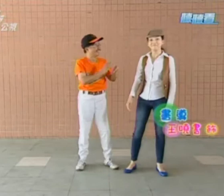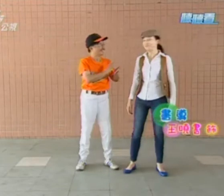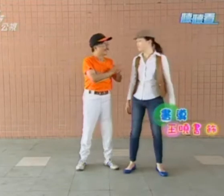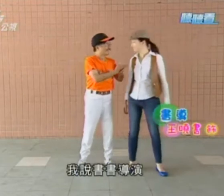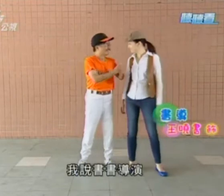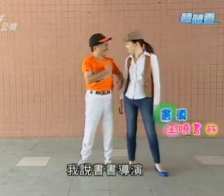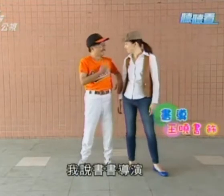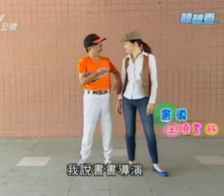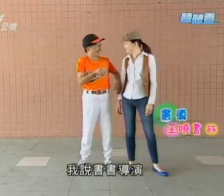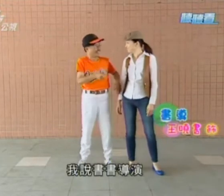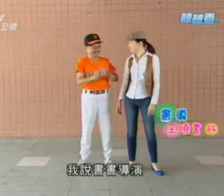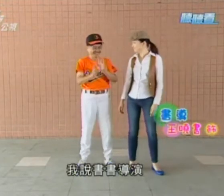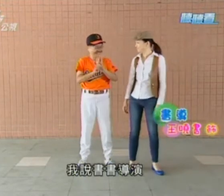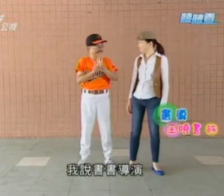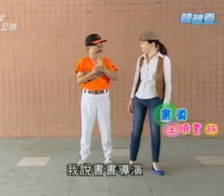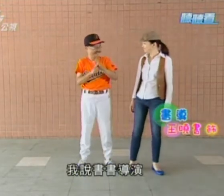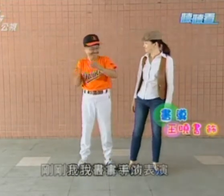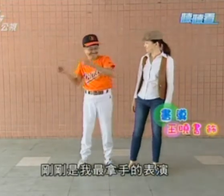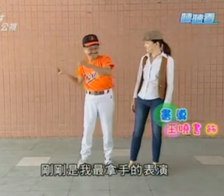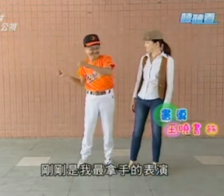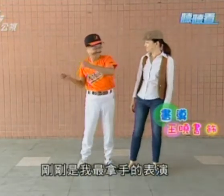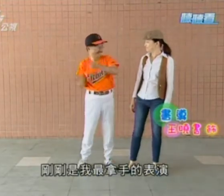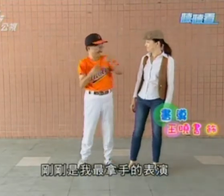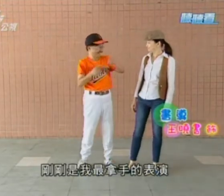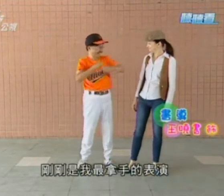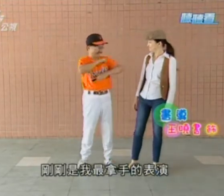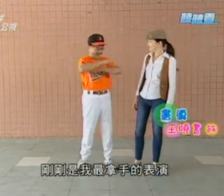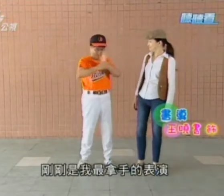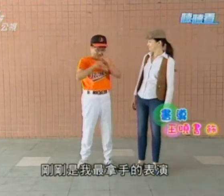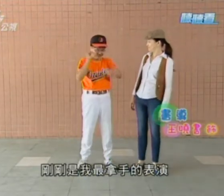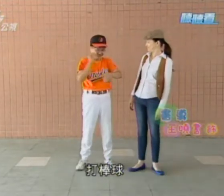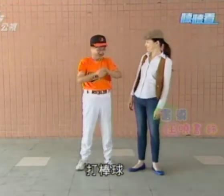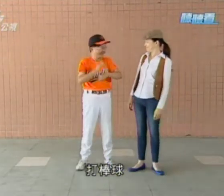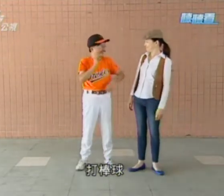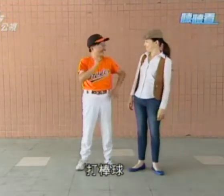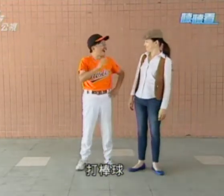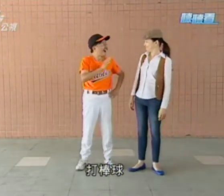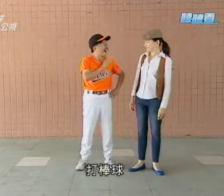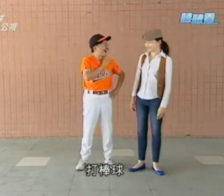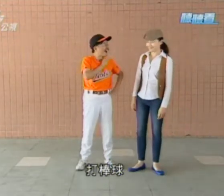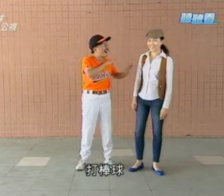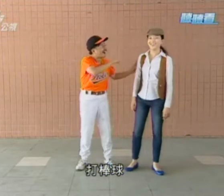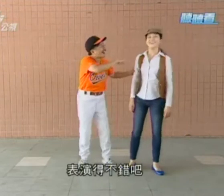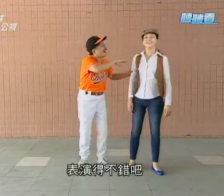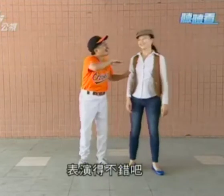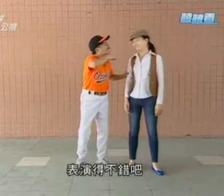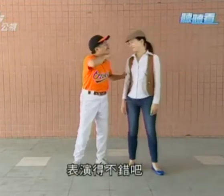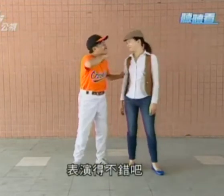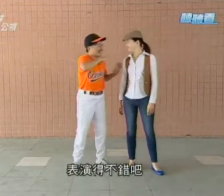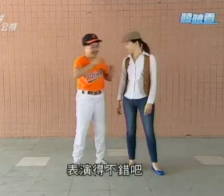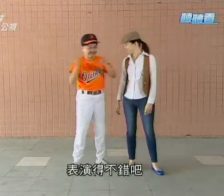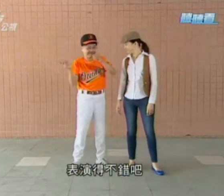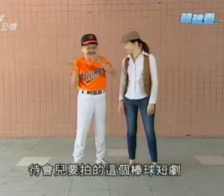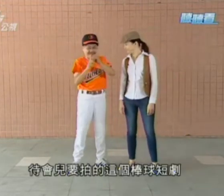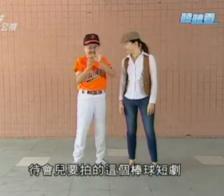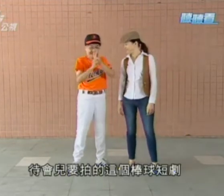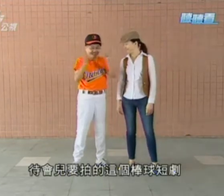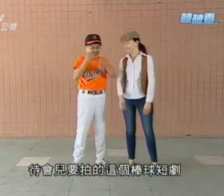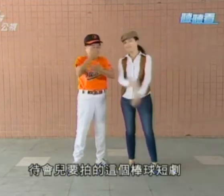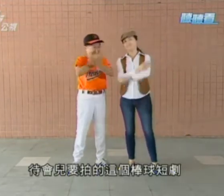我说，叔叔导演啊，刚刚是我最拿手的表演。棒球，表演得不错吧？待会儿要拍的这个